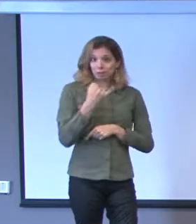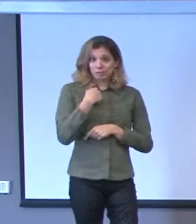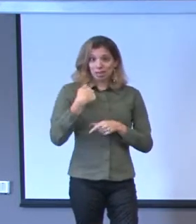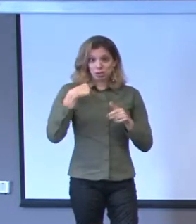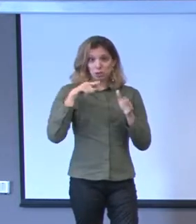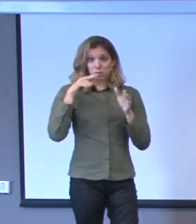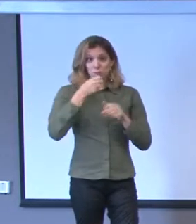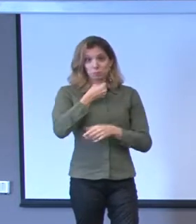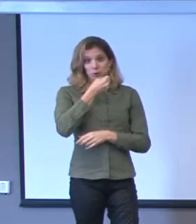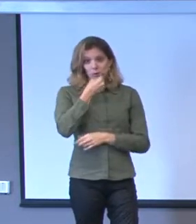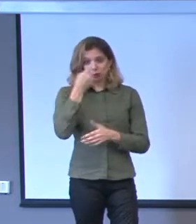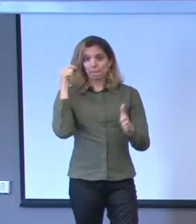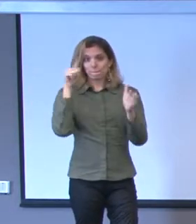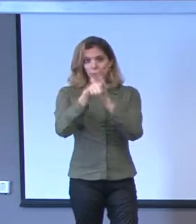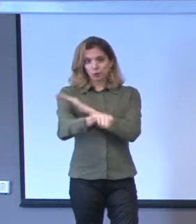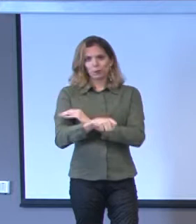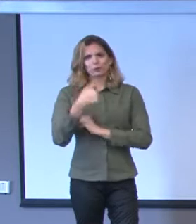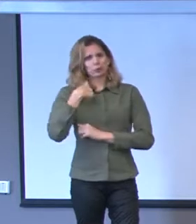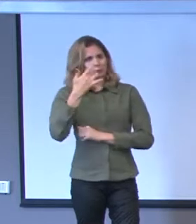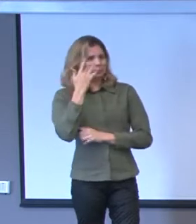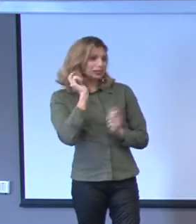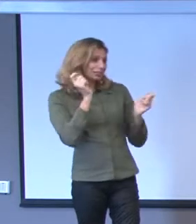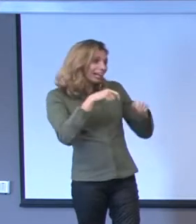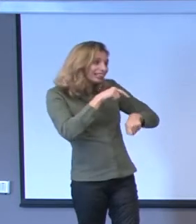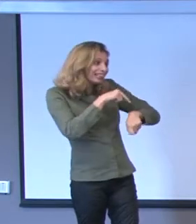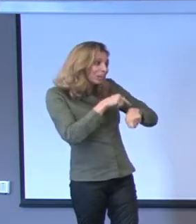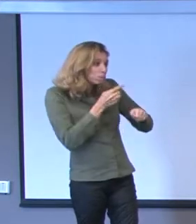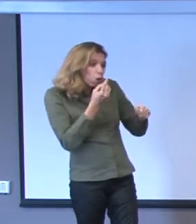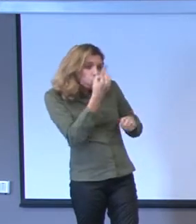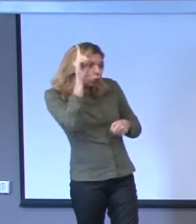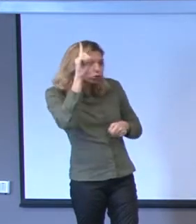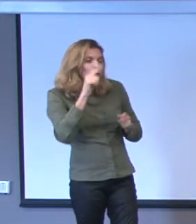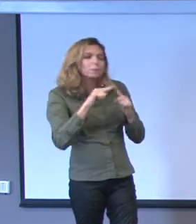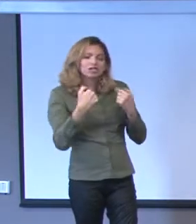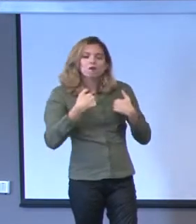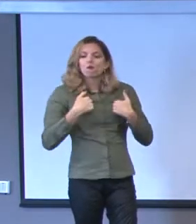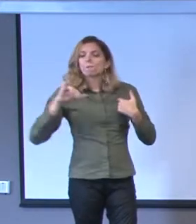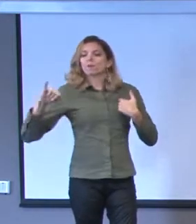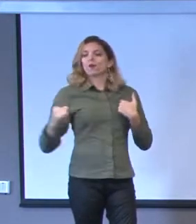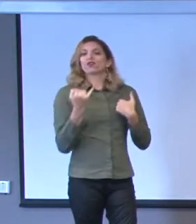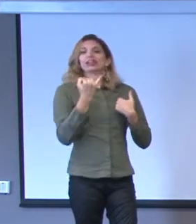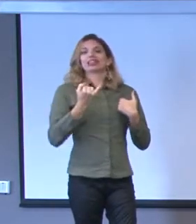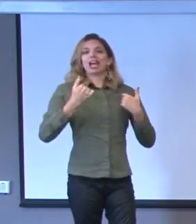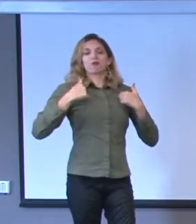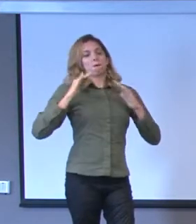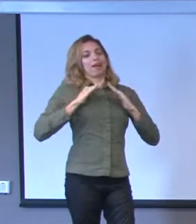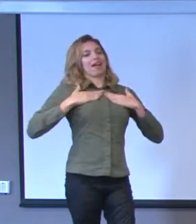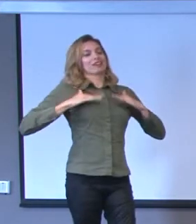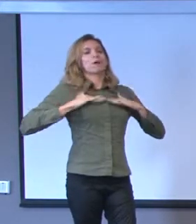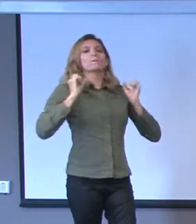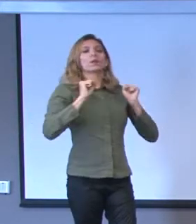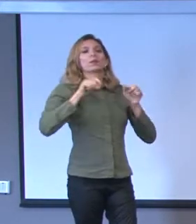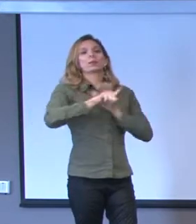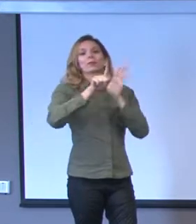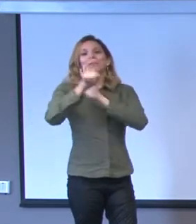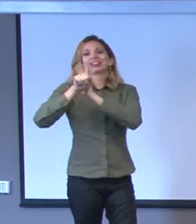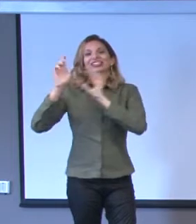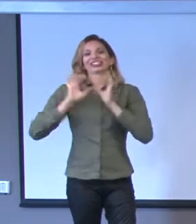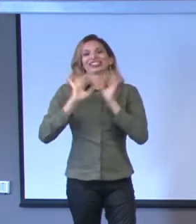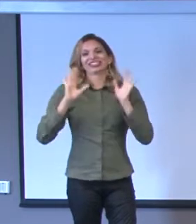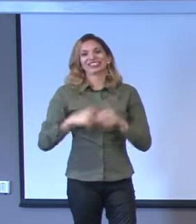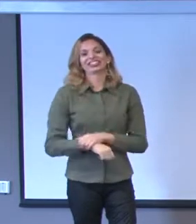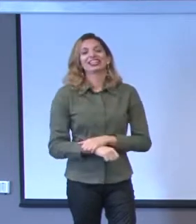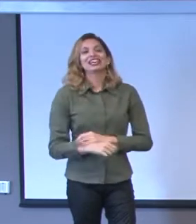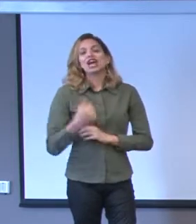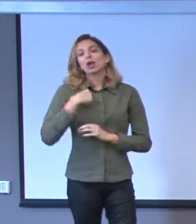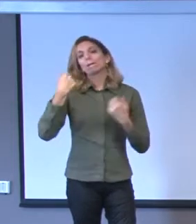eu queria fazer uma pergunta. Não sei se vai dar tempo de ser a última, mas eu vou polemizar, né? Já que a gente é de casa, eu acho que a gente pode falar disso,